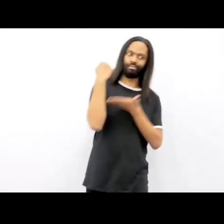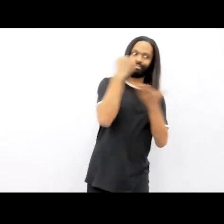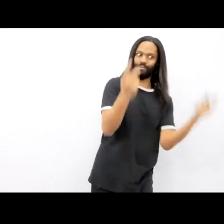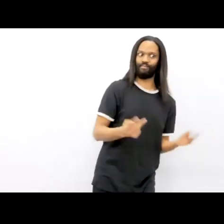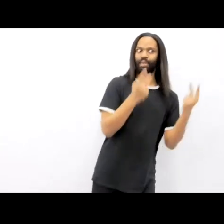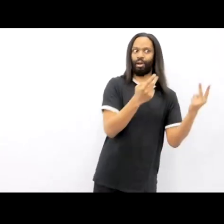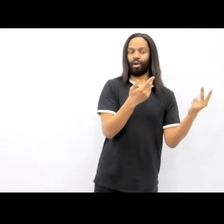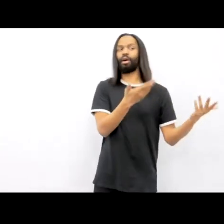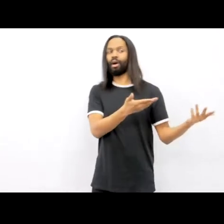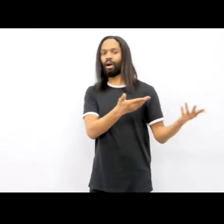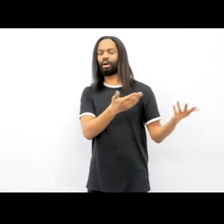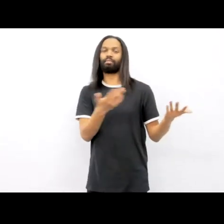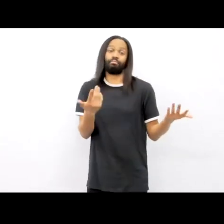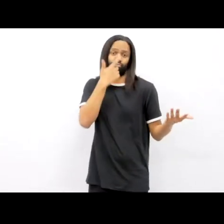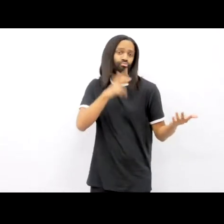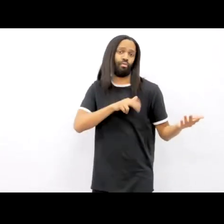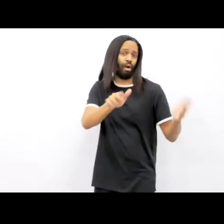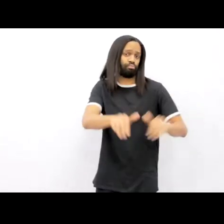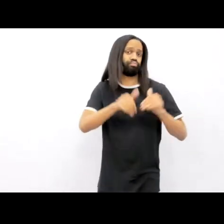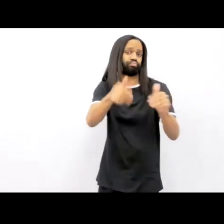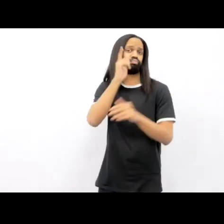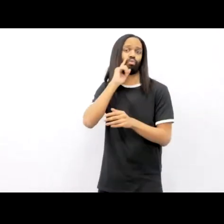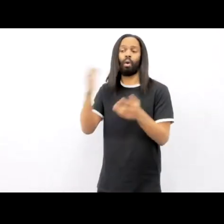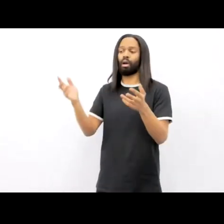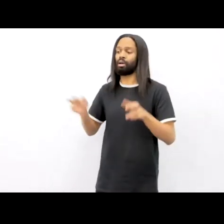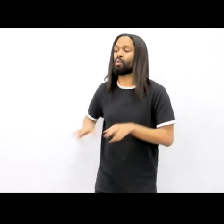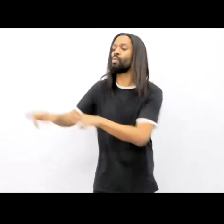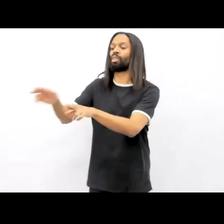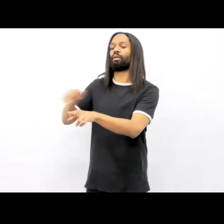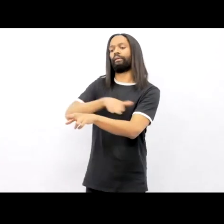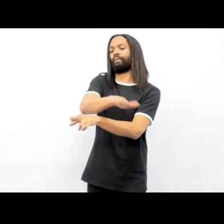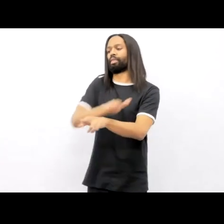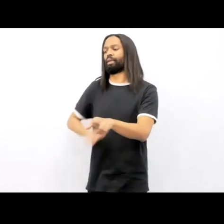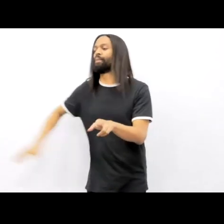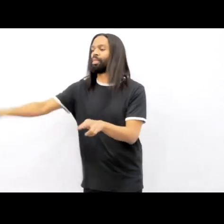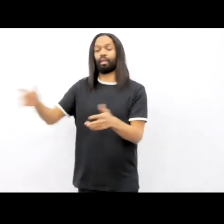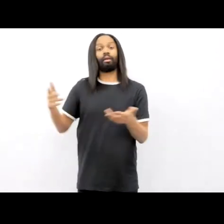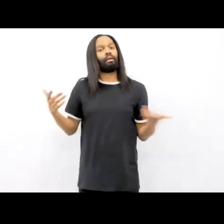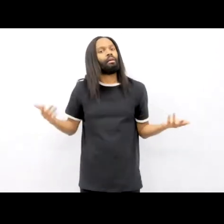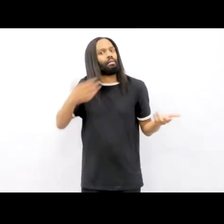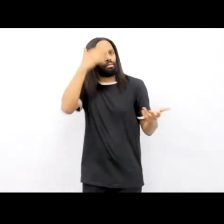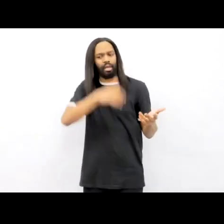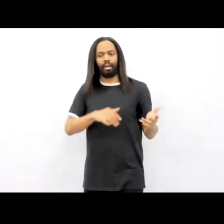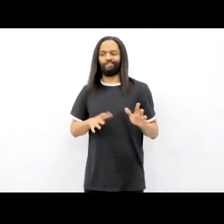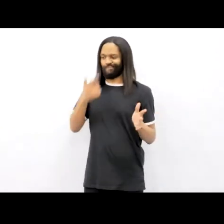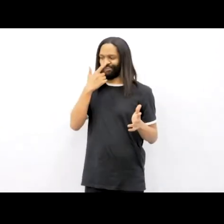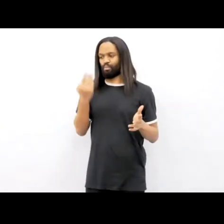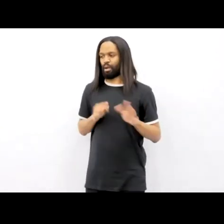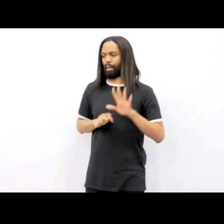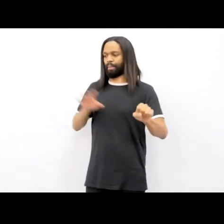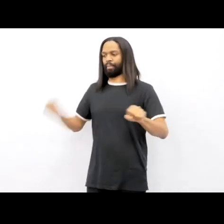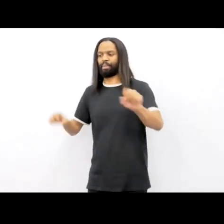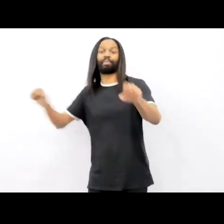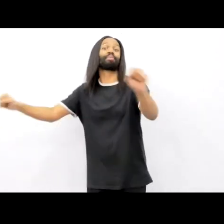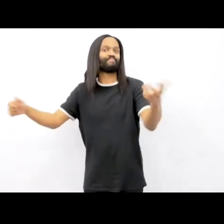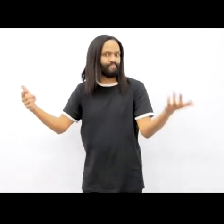globalement sur les rives de meurtre, au sens large du terme, il y a encore beaucoup d'espace à reconquérir. Je pense notamment dans une perspective